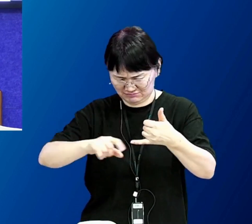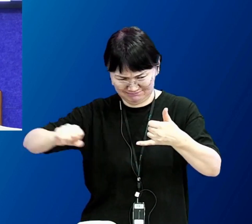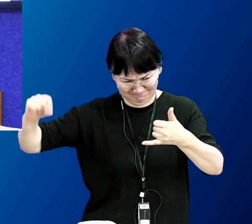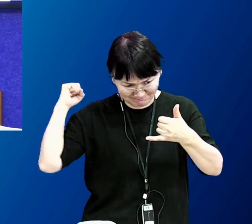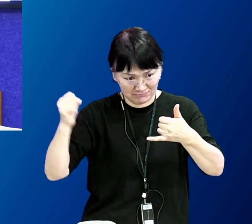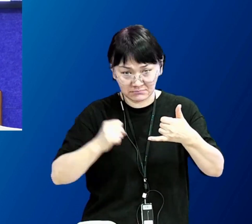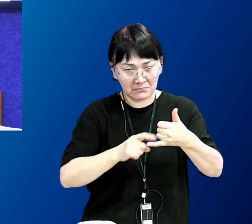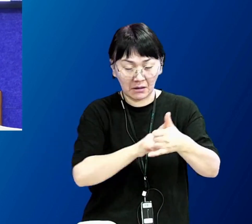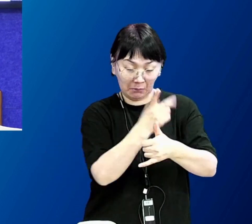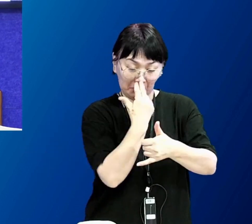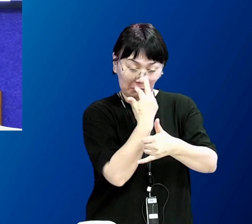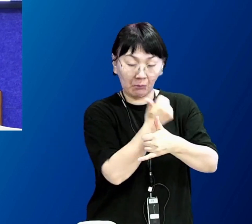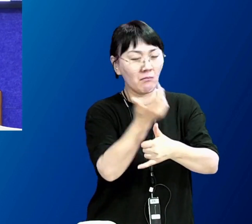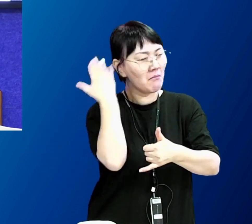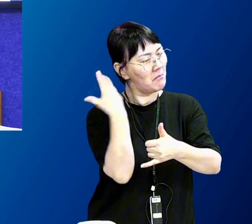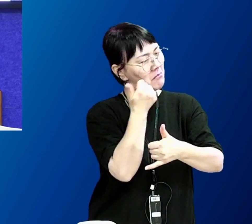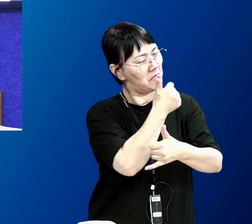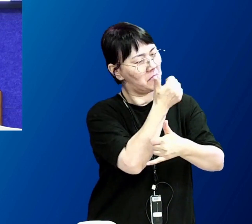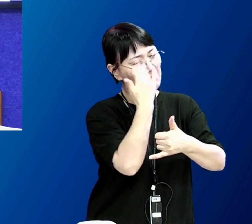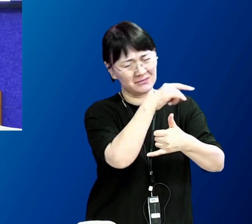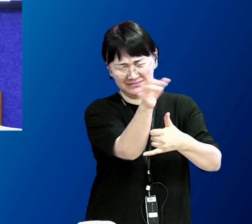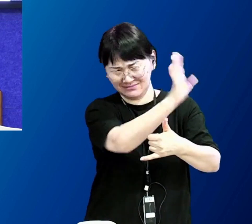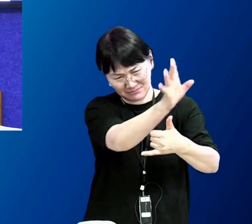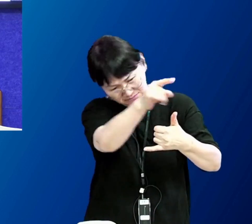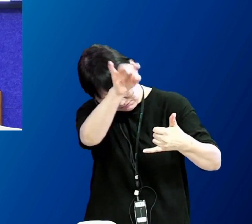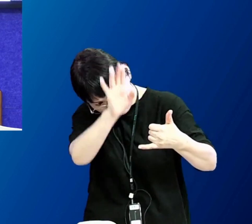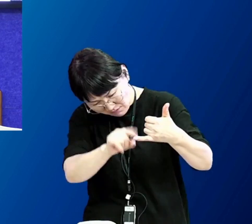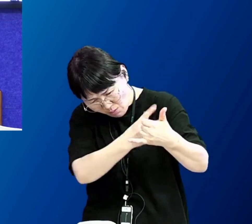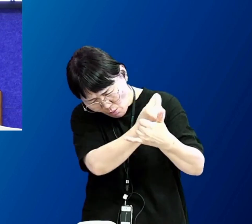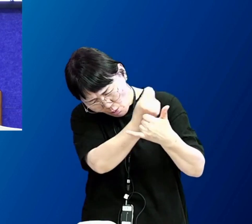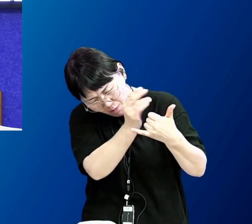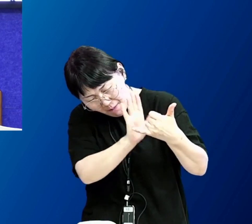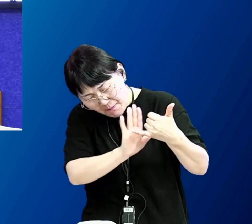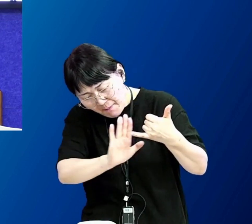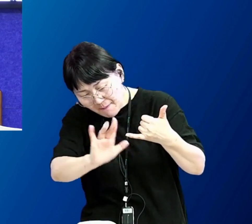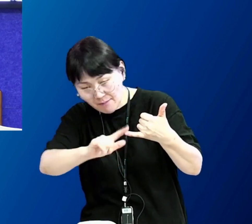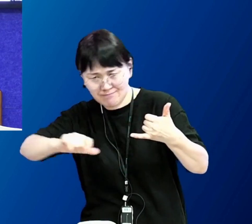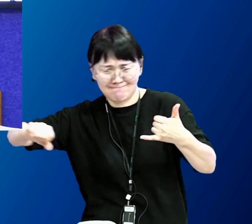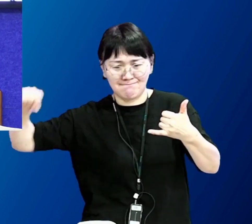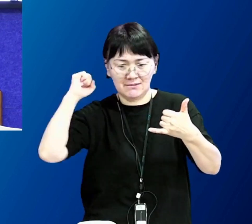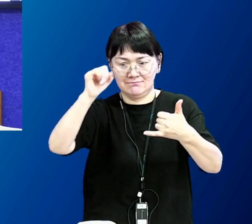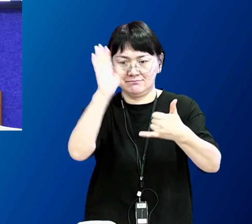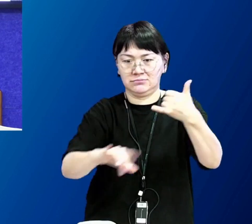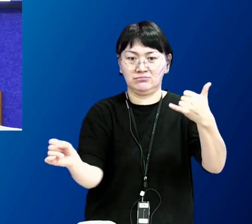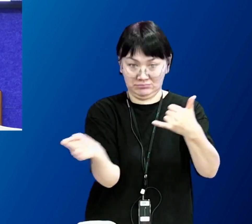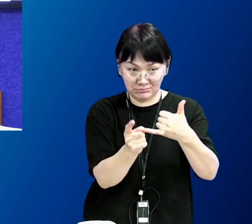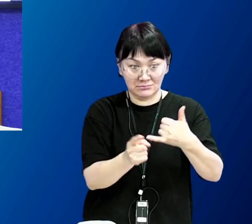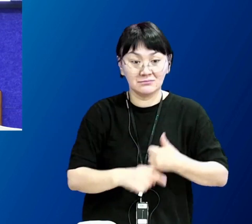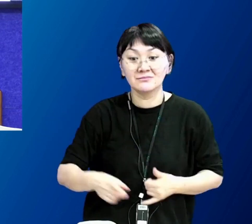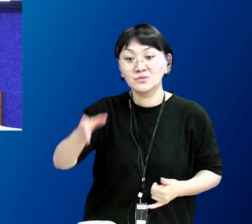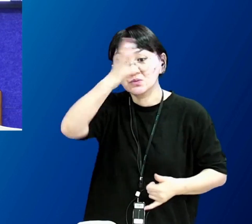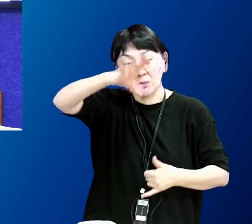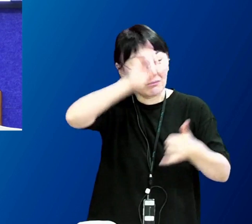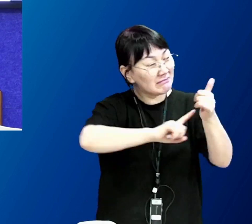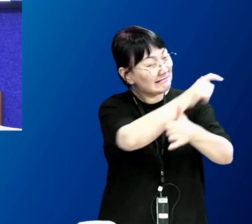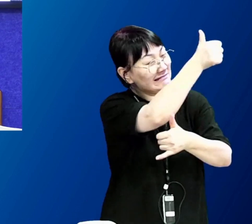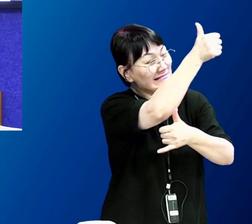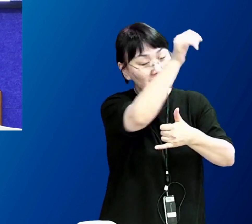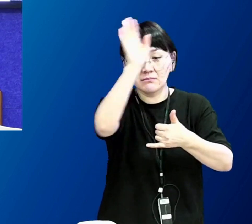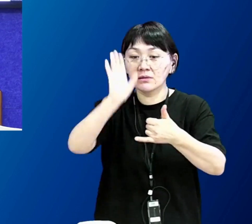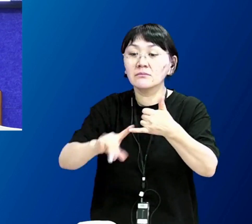нь чухал гэж хэлсэн мэс. Ингэж хэлсэн Соломон өөрийнх нь төгсгөл нь ямар